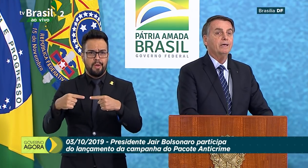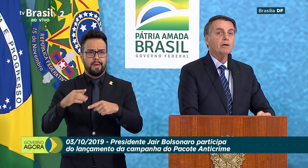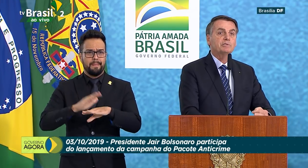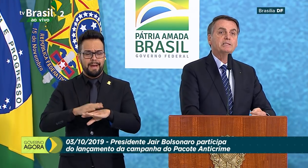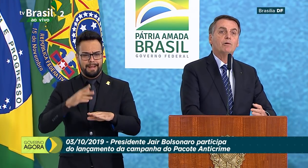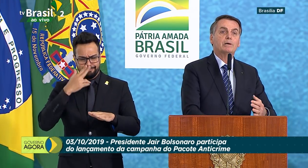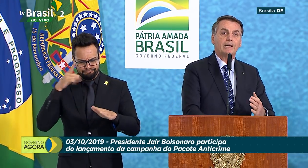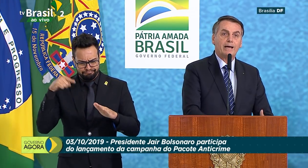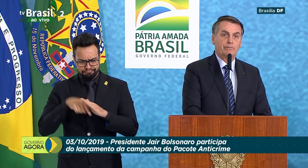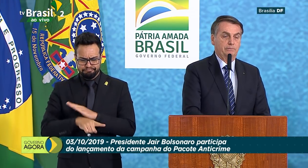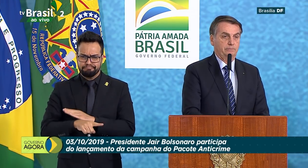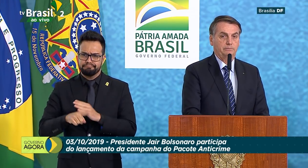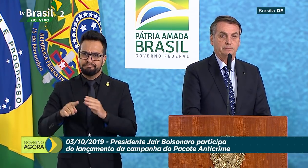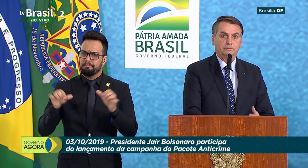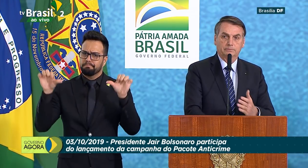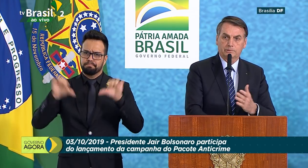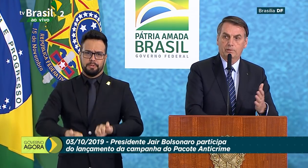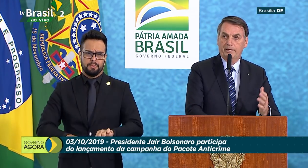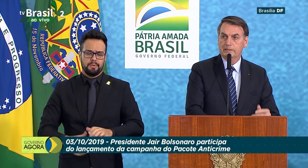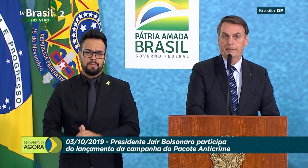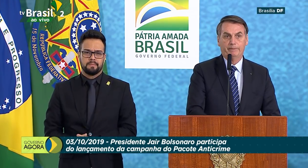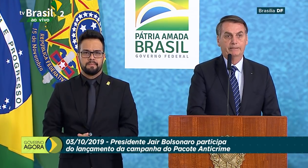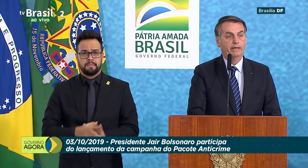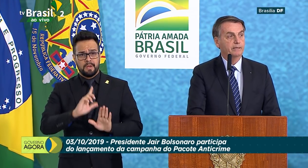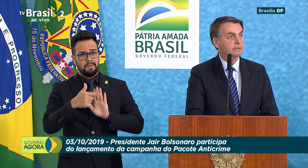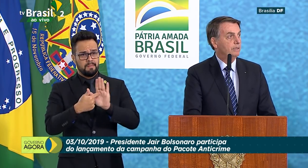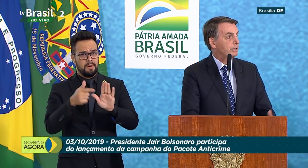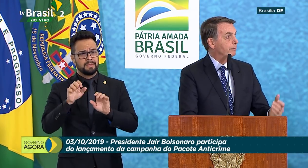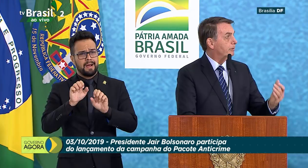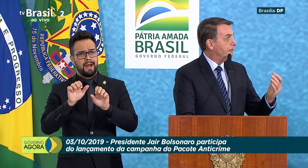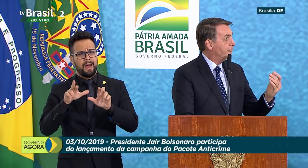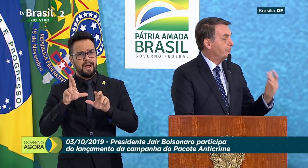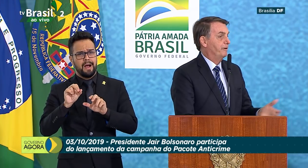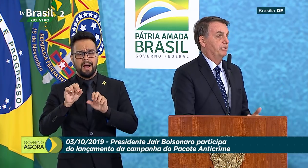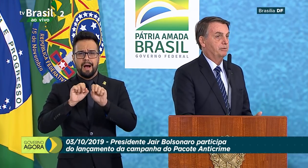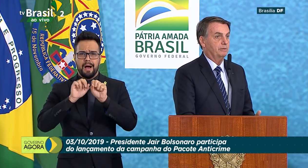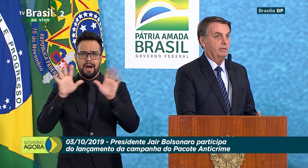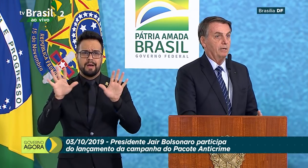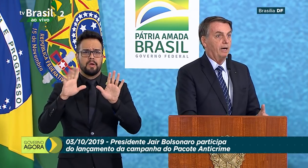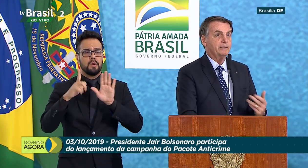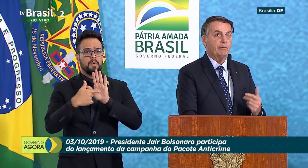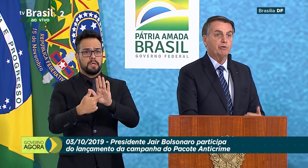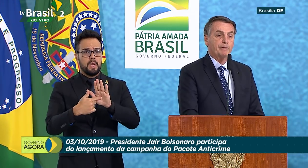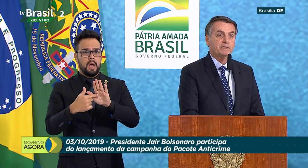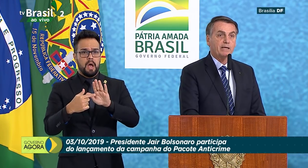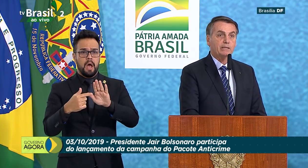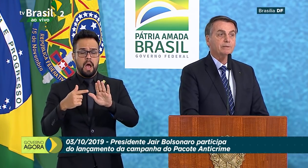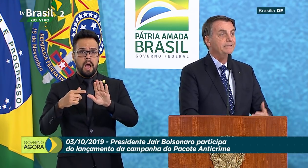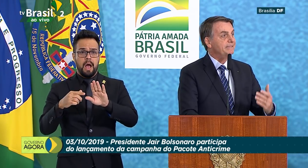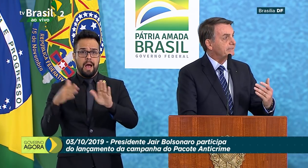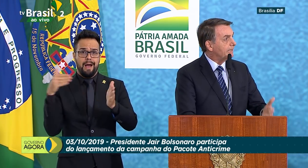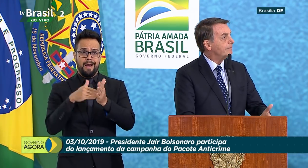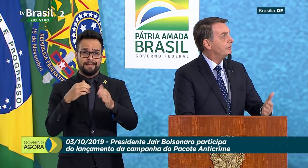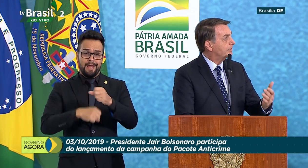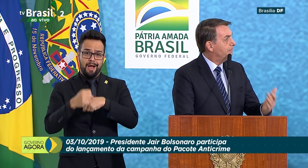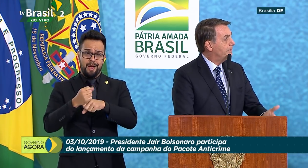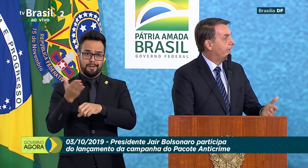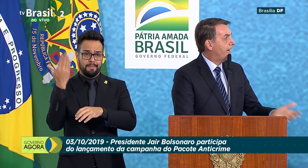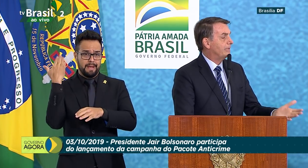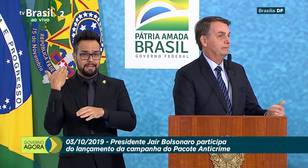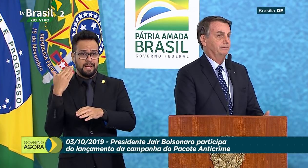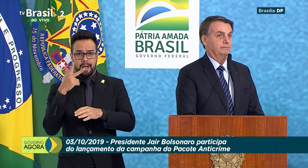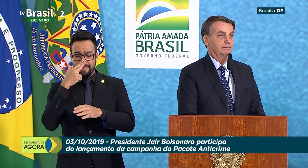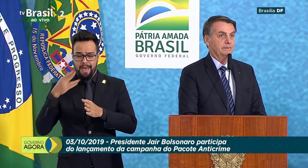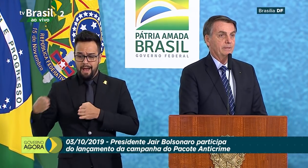piorando. É um sinal claro, colegas parlamentares, que o que foi feito até o ano passado estava no